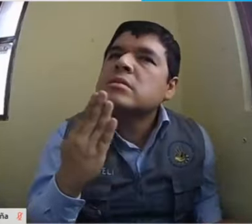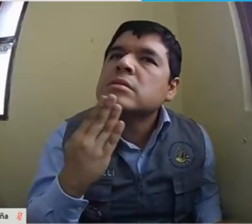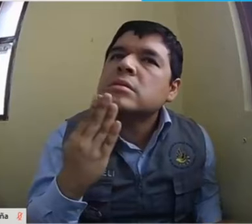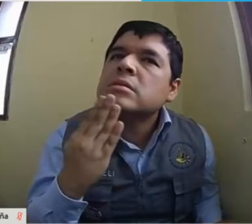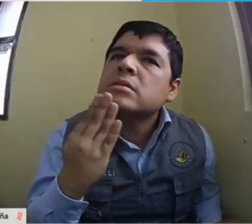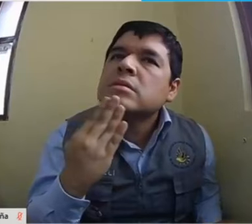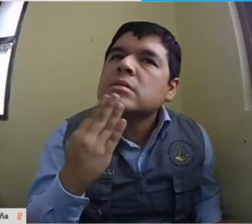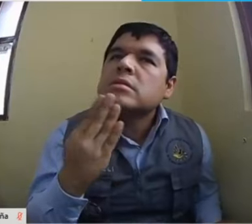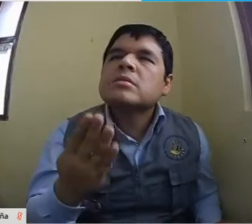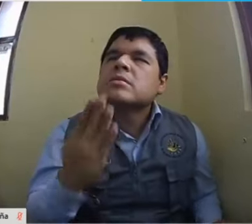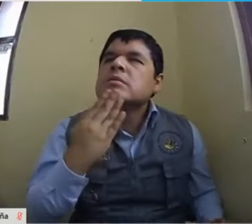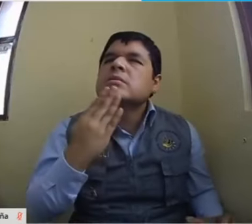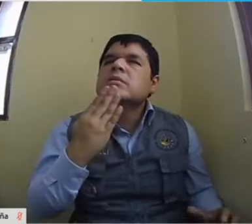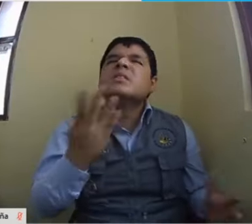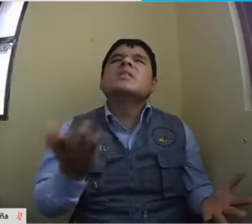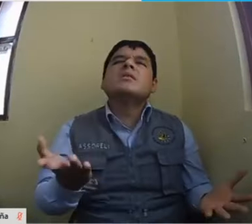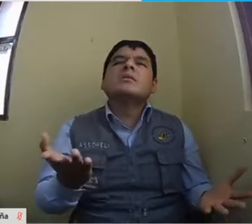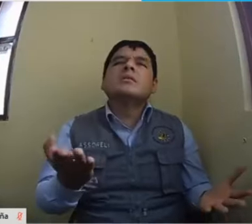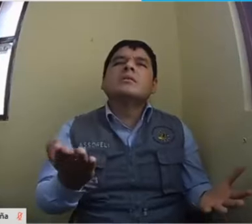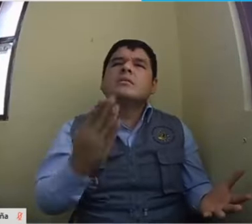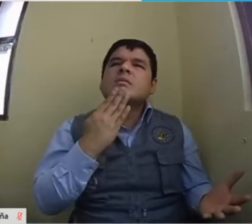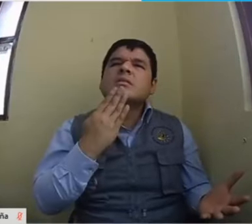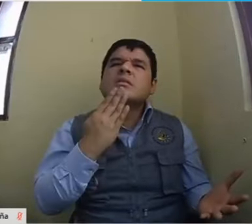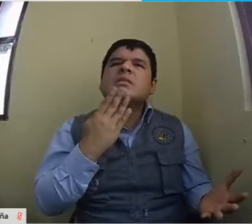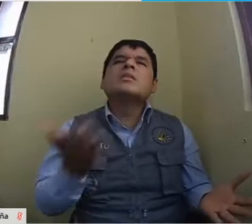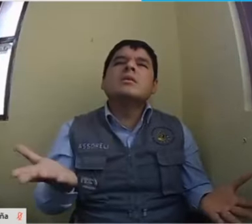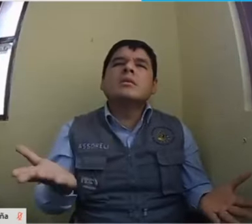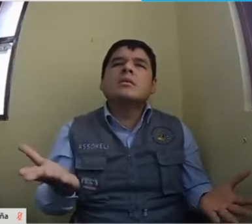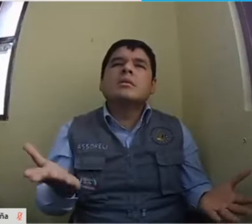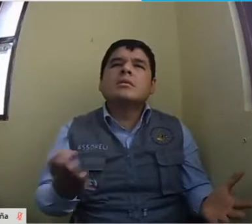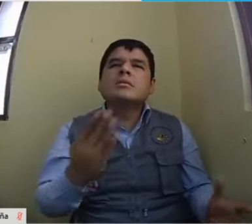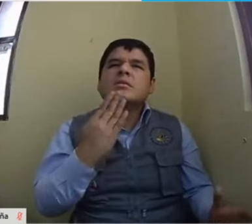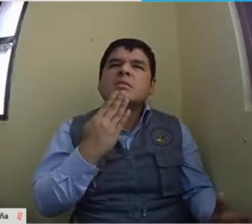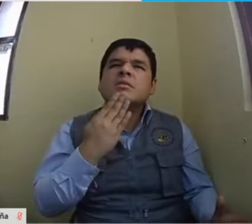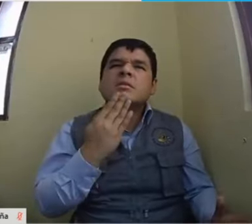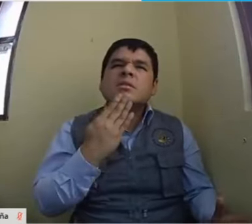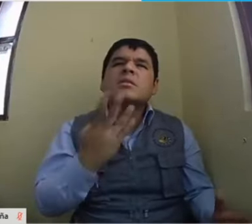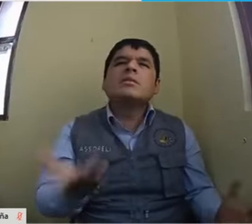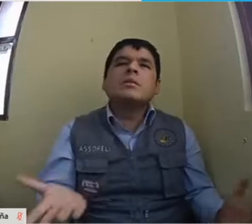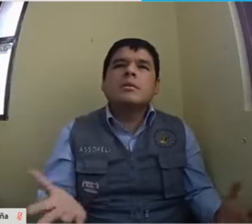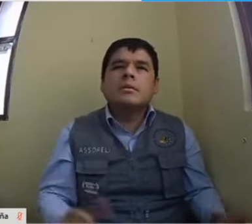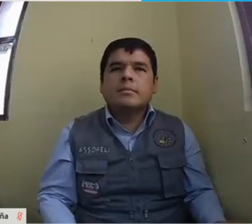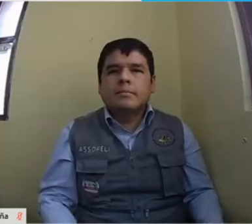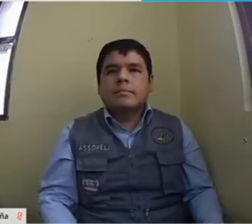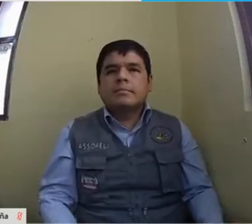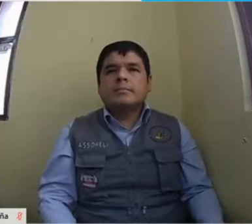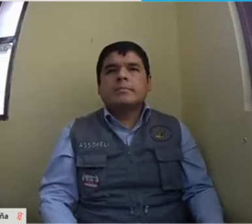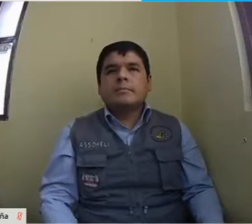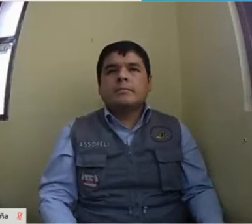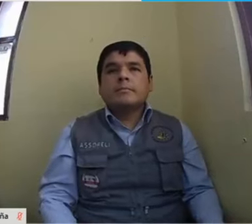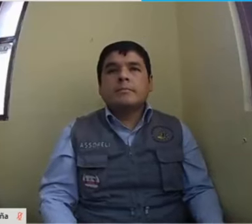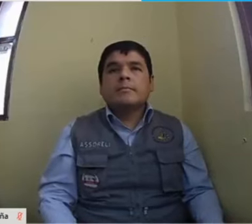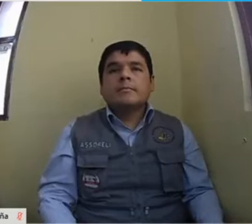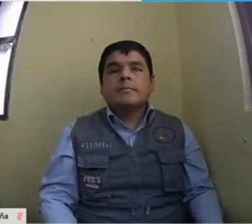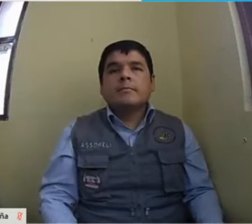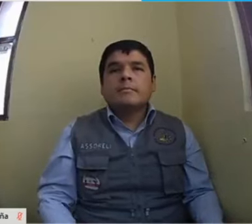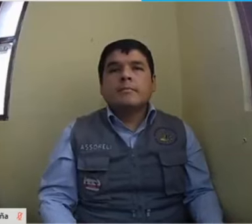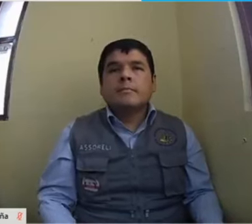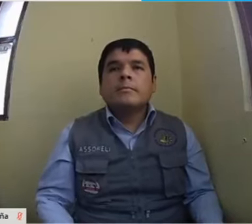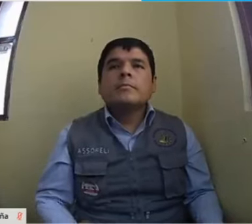vino? ¿Quién llegó? ¿Quién fue? Vamos a utilizar primero esa seña. ¿Quién? ¿Quién? Y ven también el rostro de